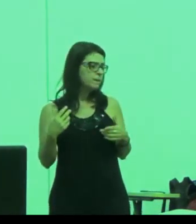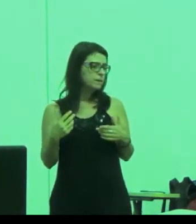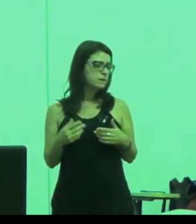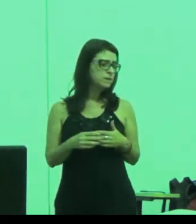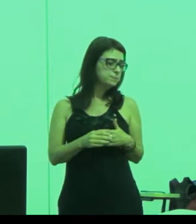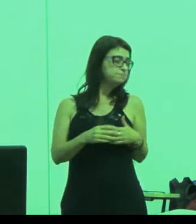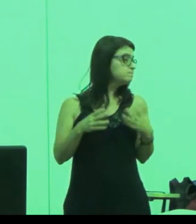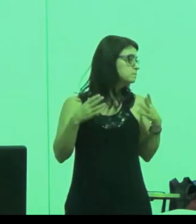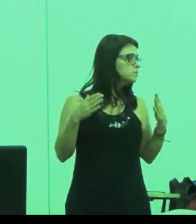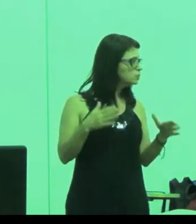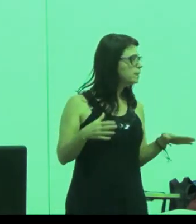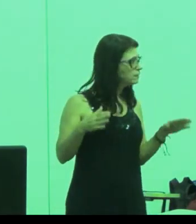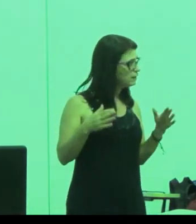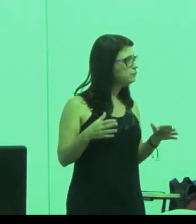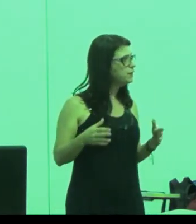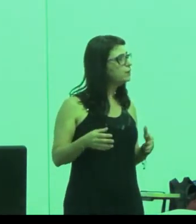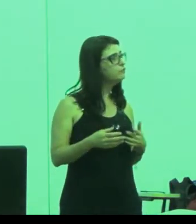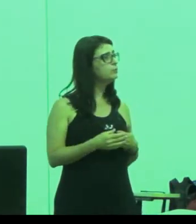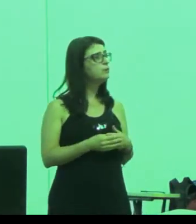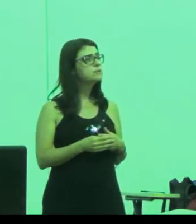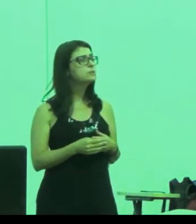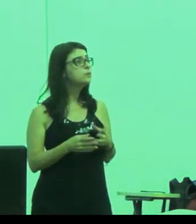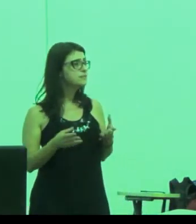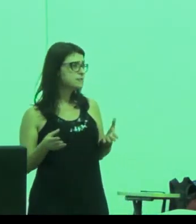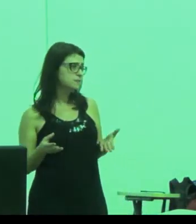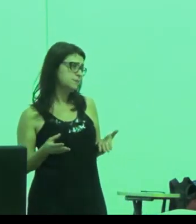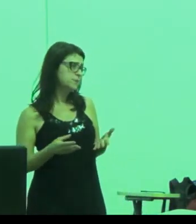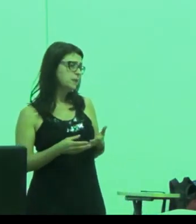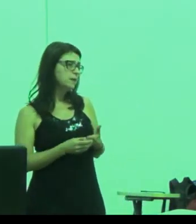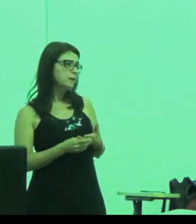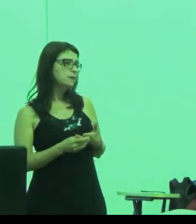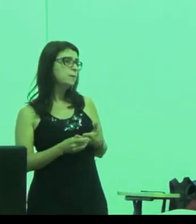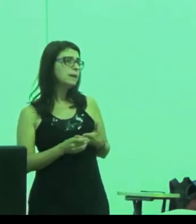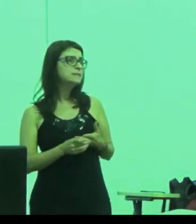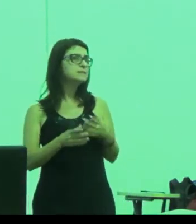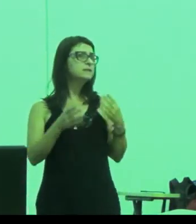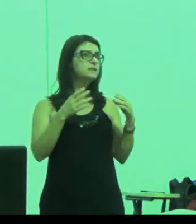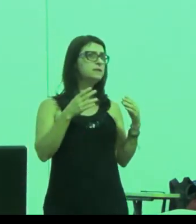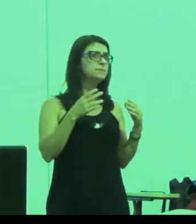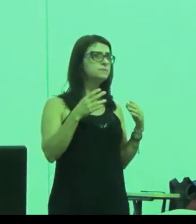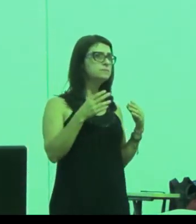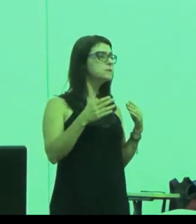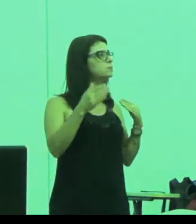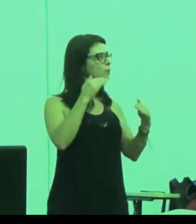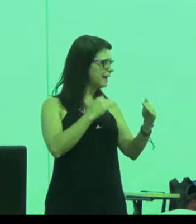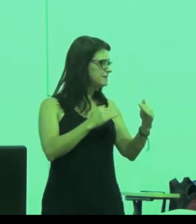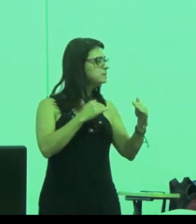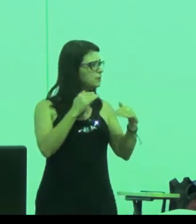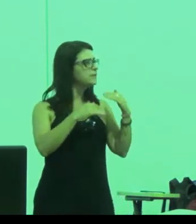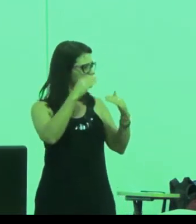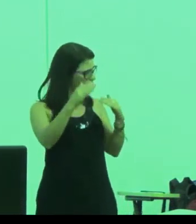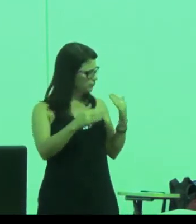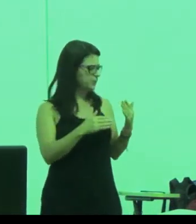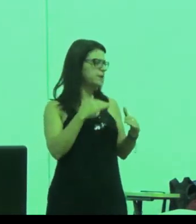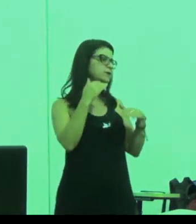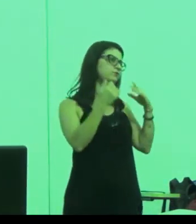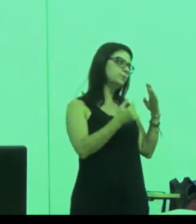E tudo bem, lá fui eu, foi uma coisa que eu nunca esqueci. Mas, e não, não mais. Então, e assim eu fui. Aí eu fui para a